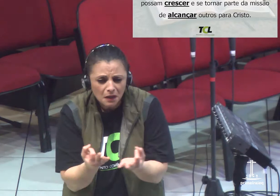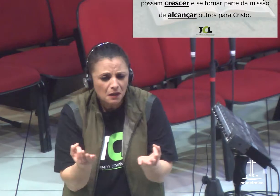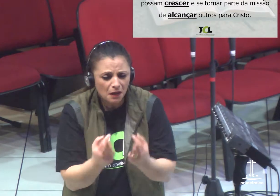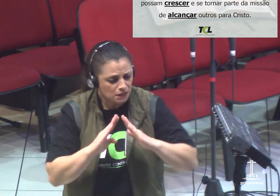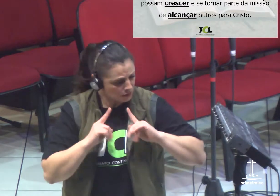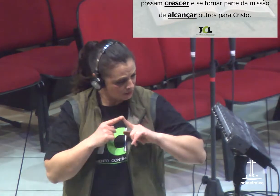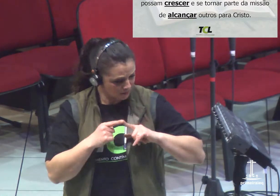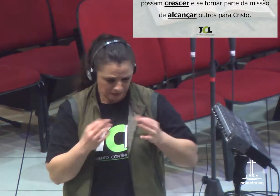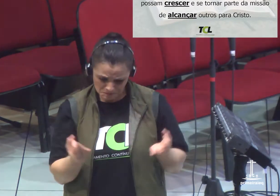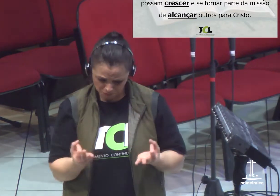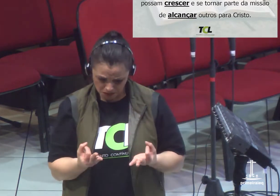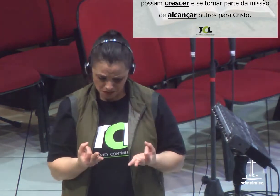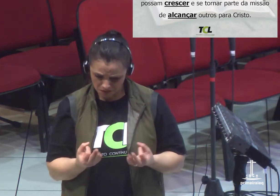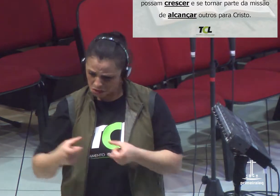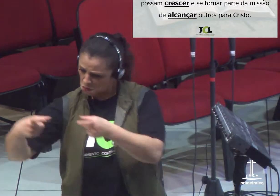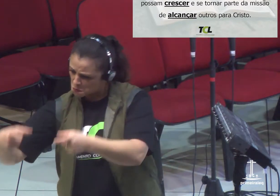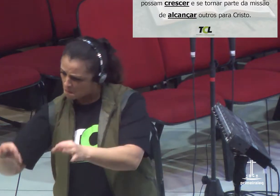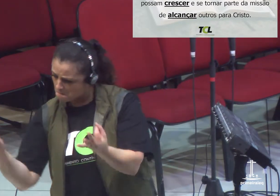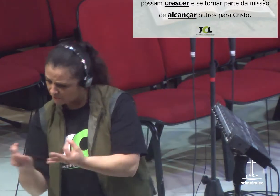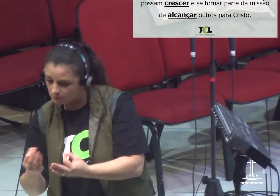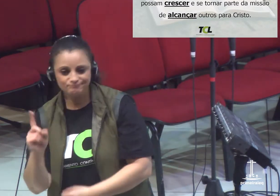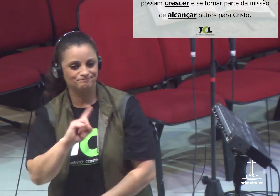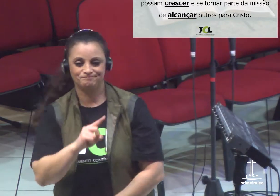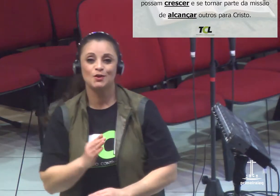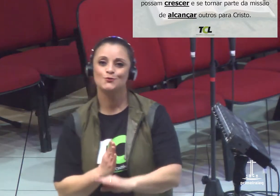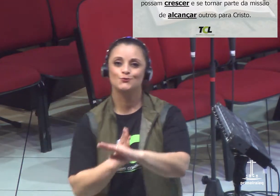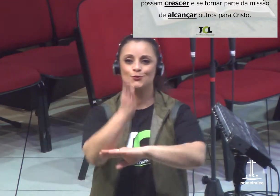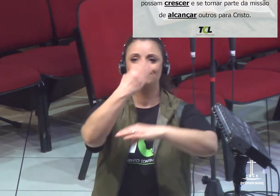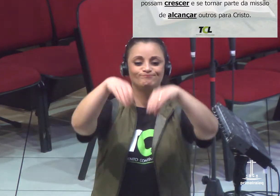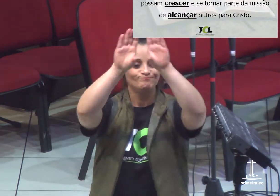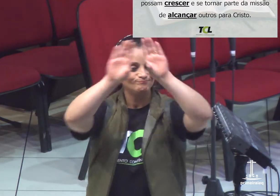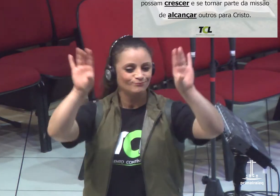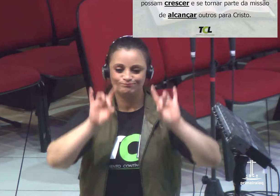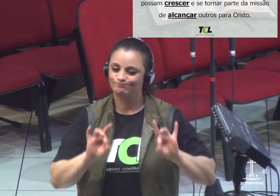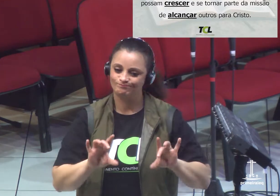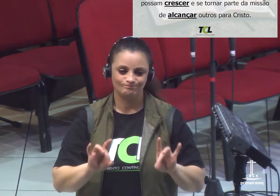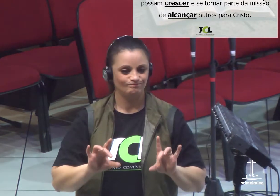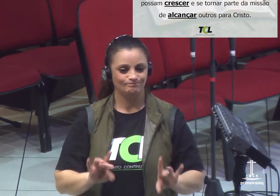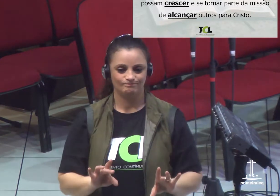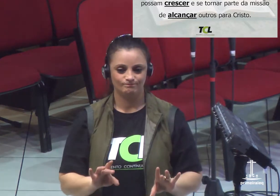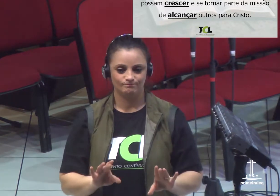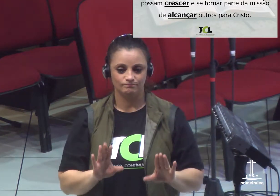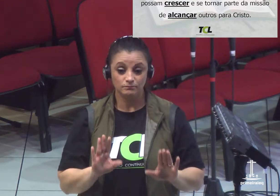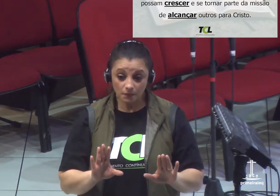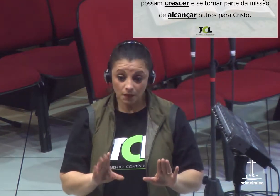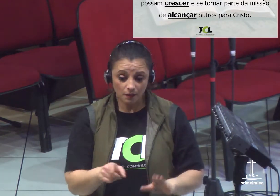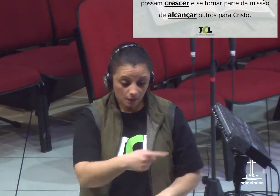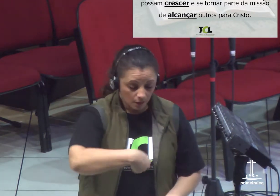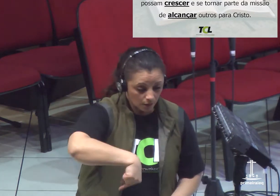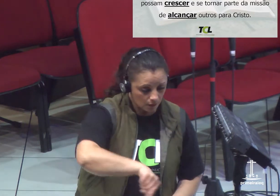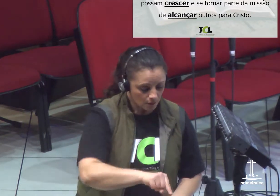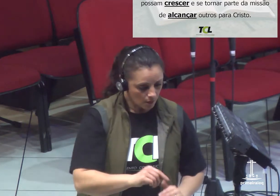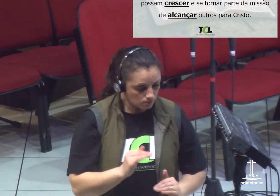ambiente perfeito nessa terra. Ambiente perfeito é céu. Mas de alguma maneira é saudável. Quando